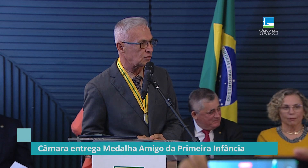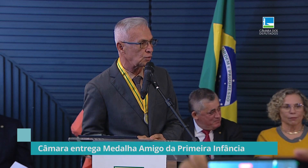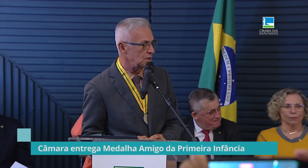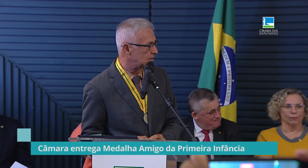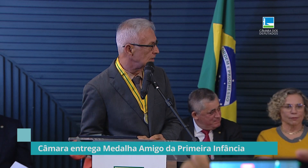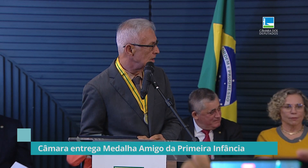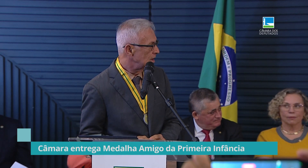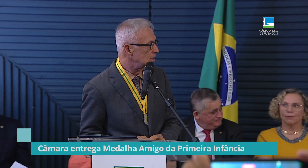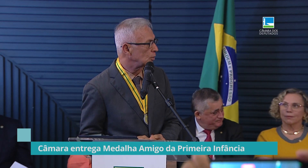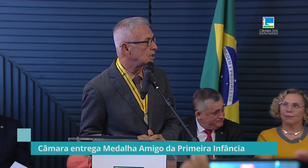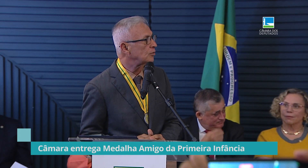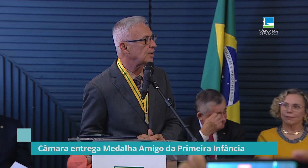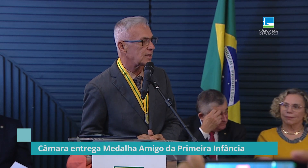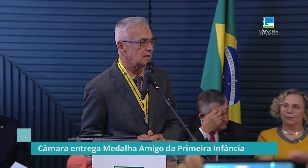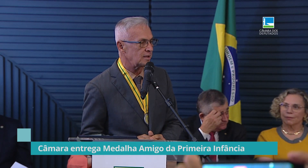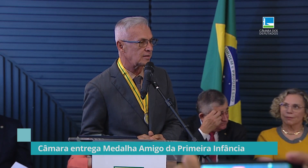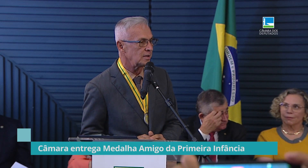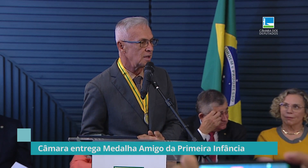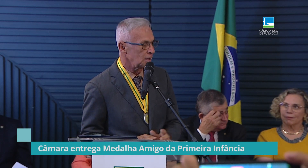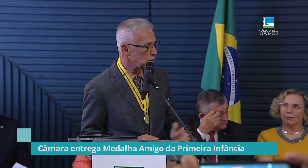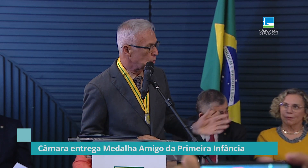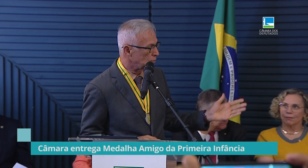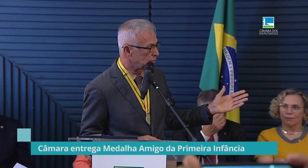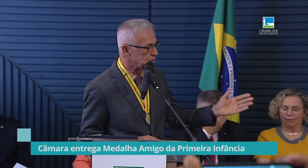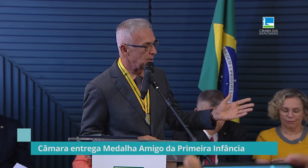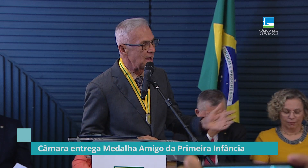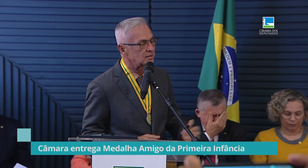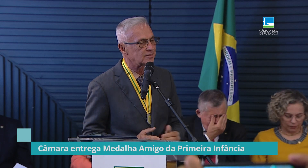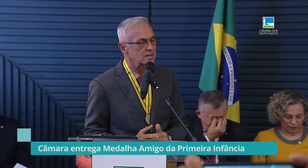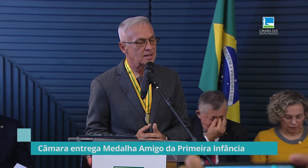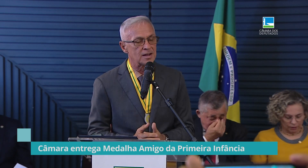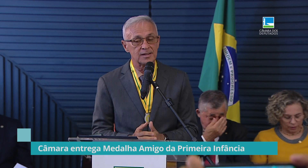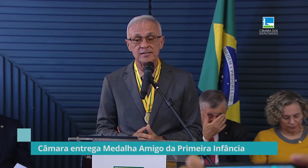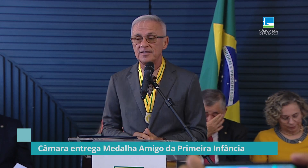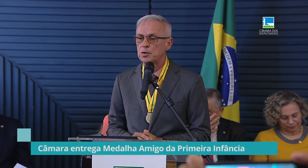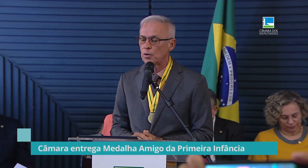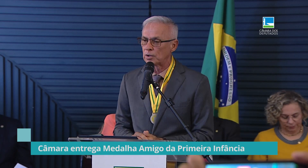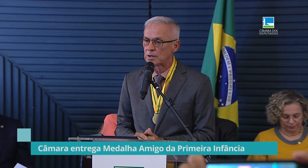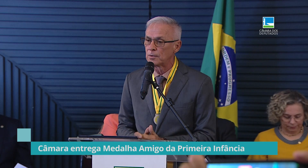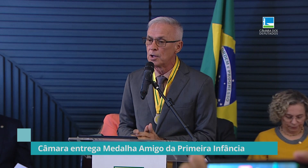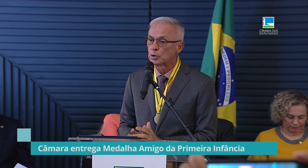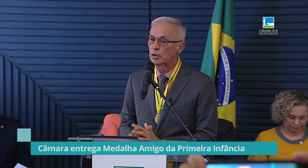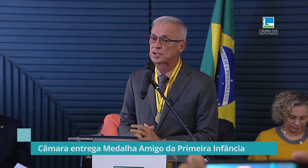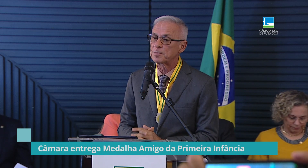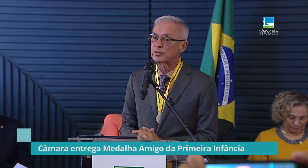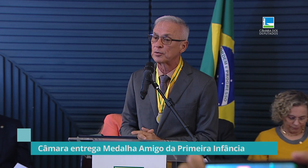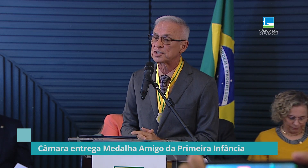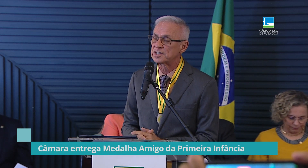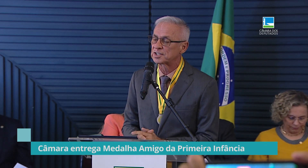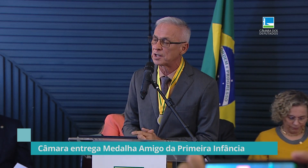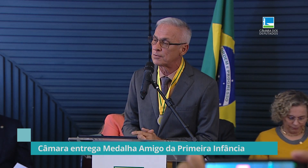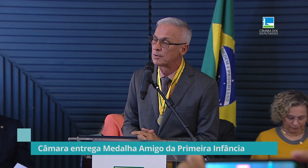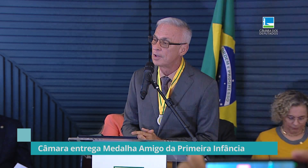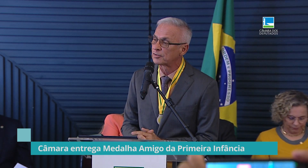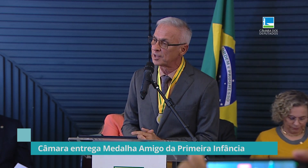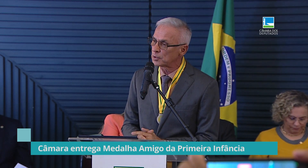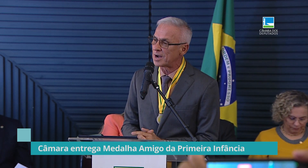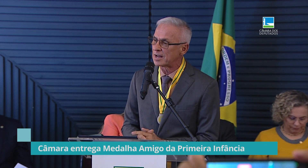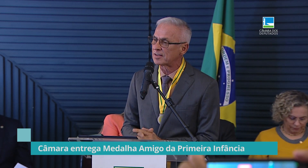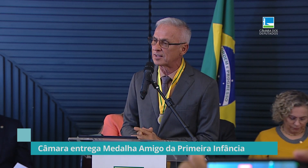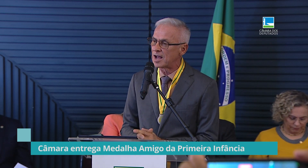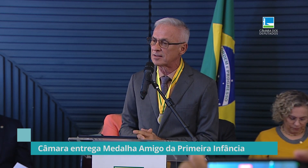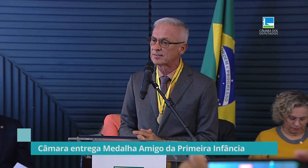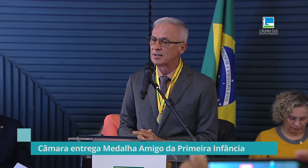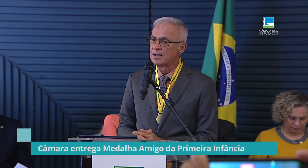futuras gerações, e eu tenho certeza que todos os pares que aqui se encontram, todas as pessoas que estão